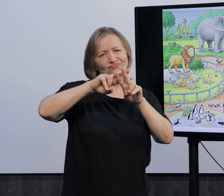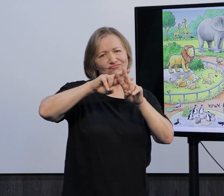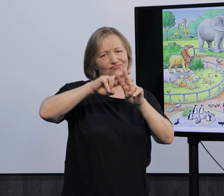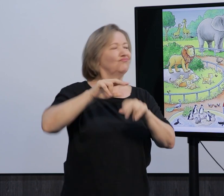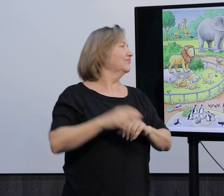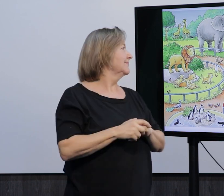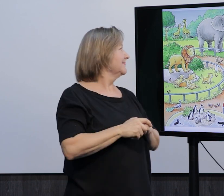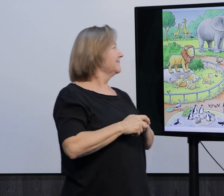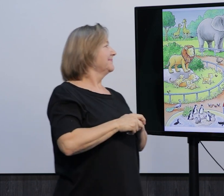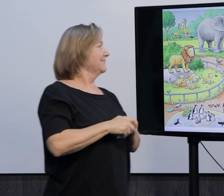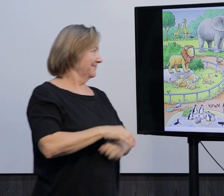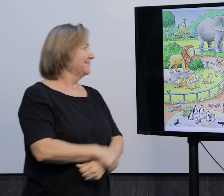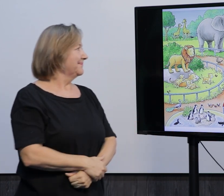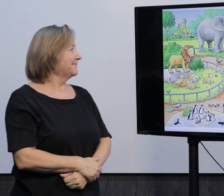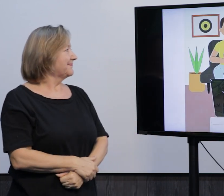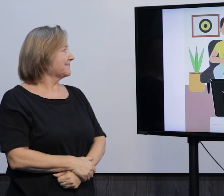todos presos,